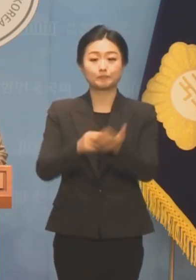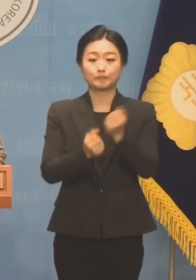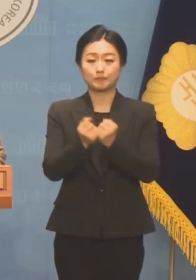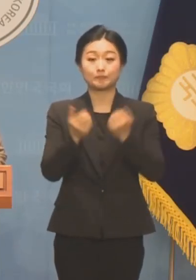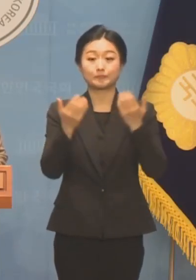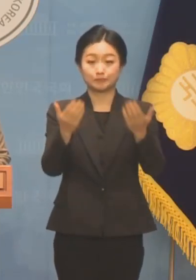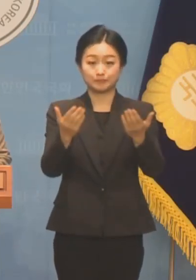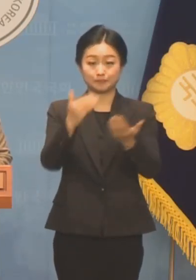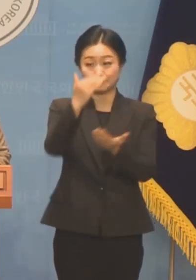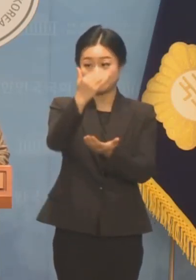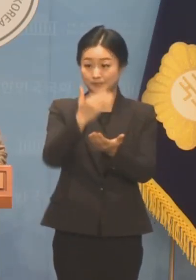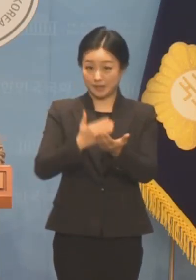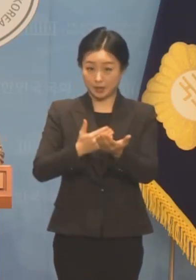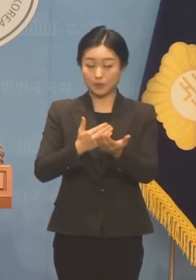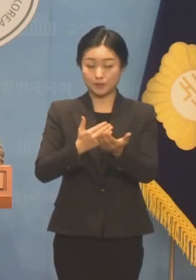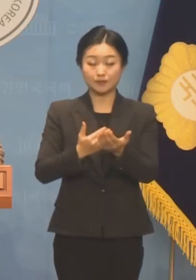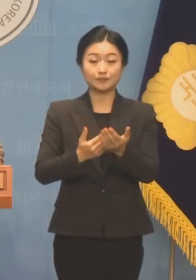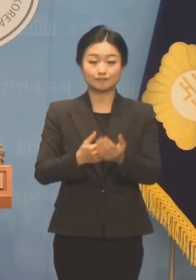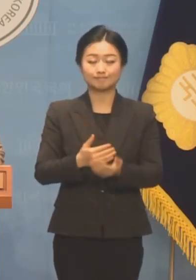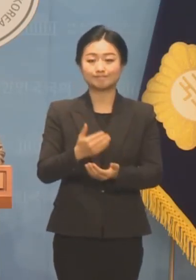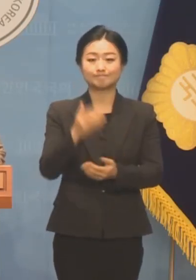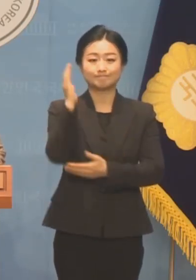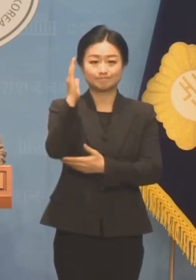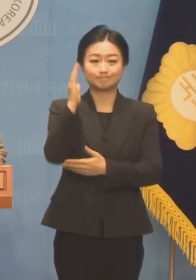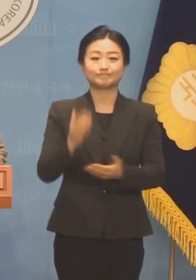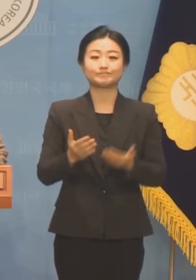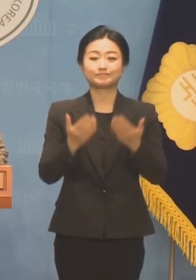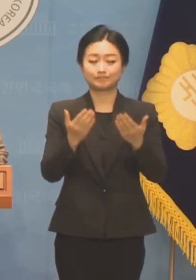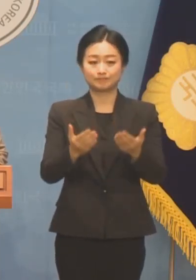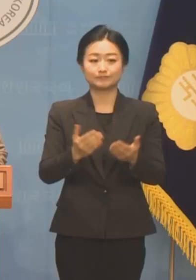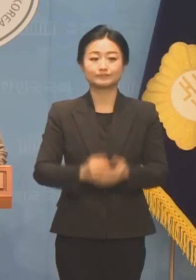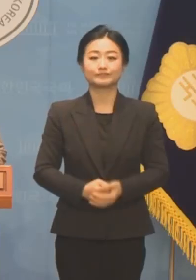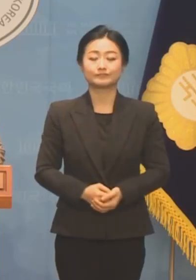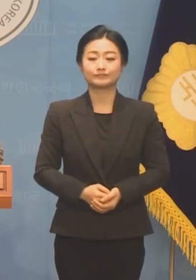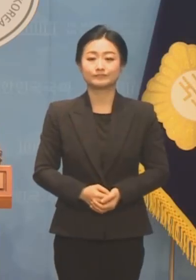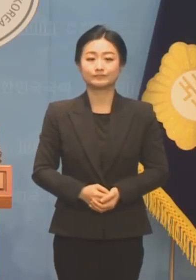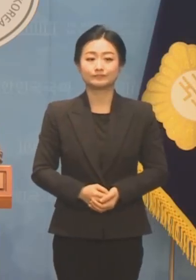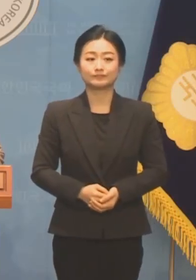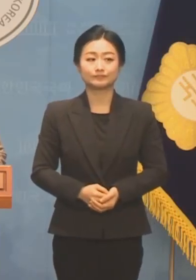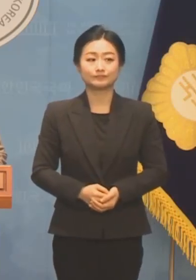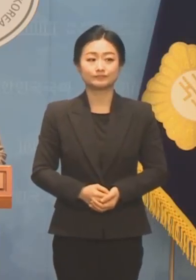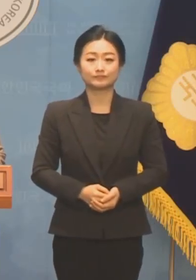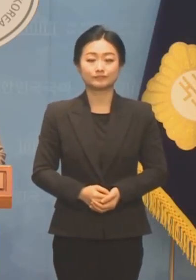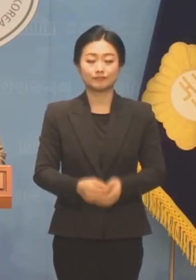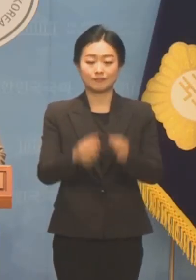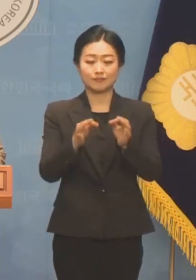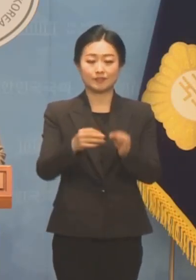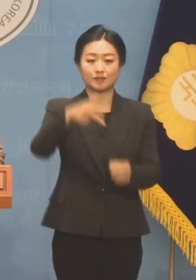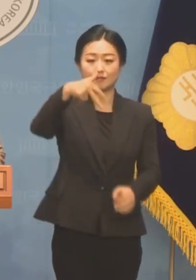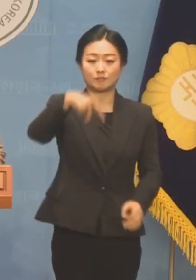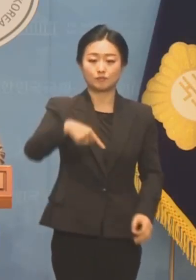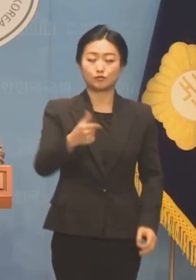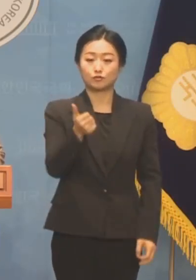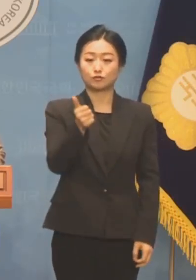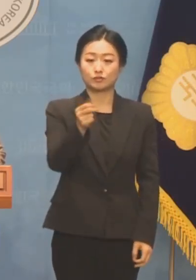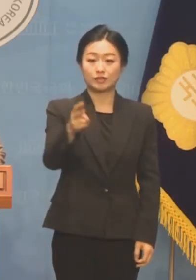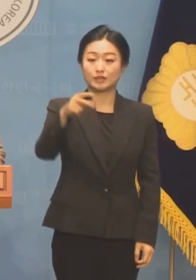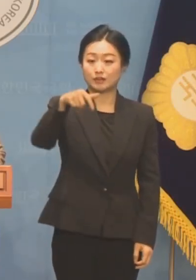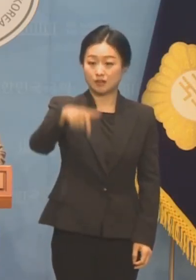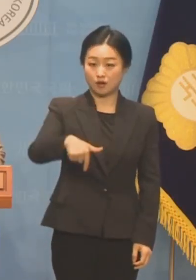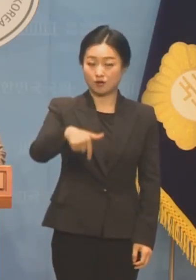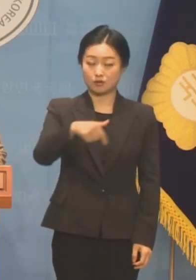정리를 해왔으니 그것은 잠시 후에 기자회견문 낭독을 통해서 말씀을 드리고요. 그 전에 김준혁 의원님께서 이